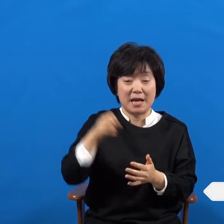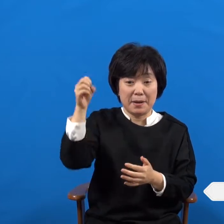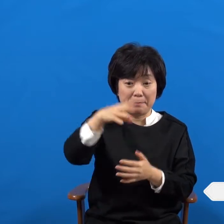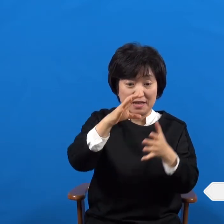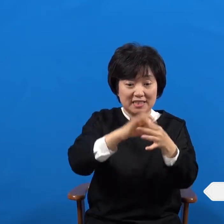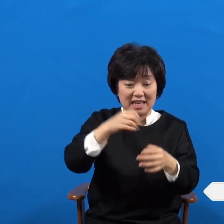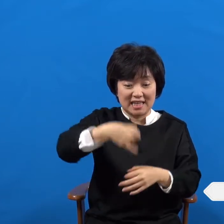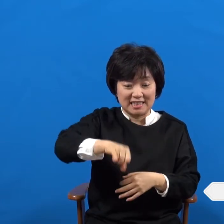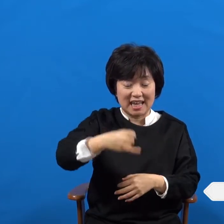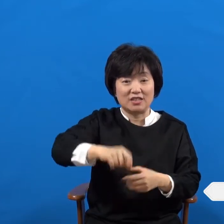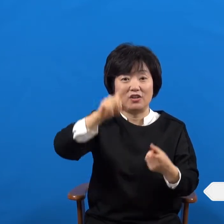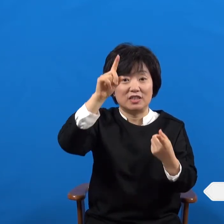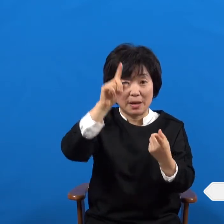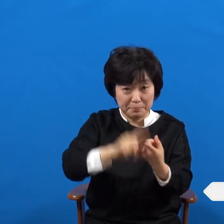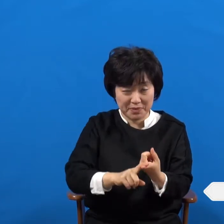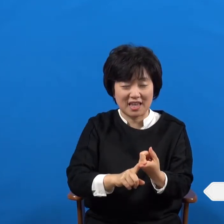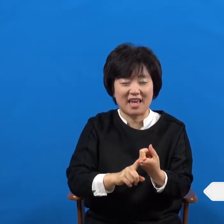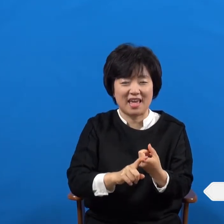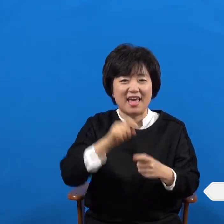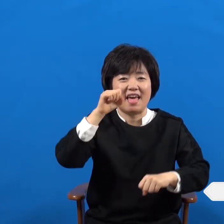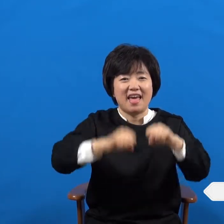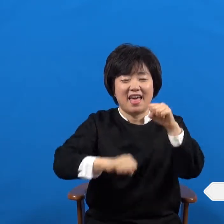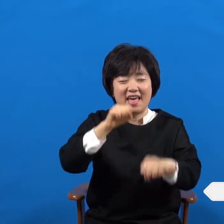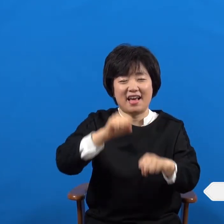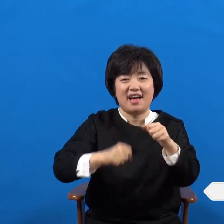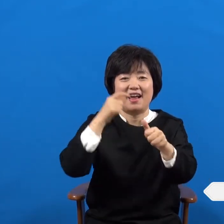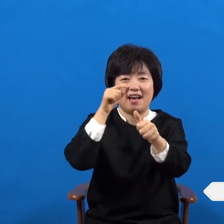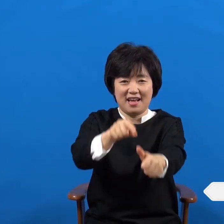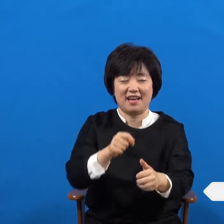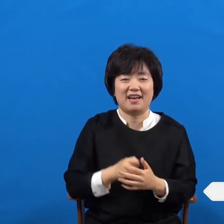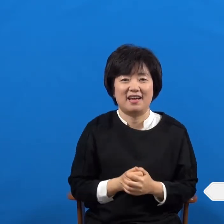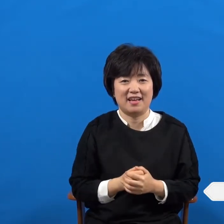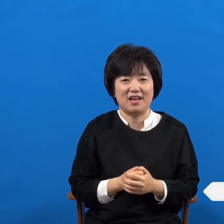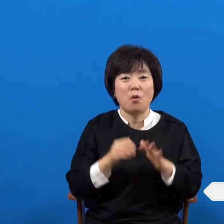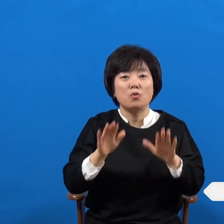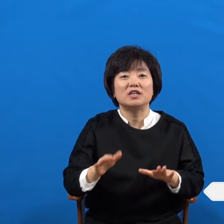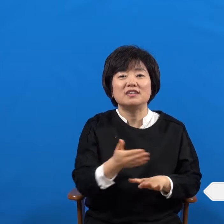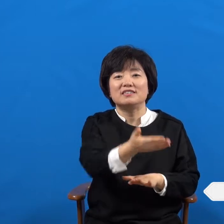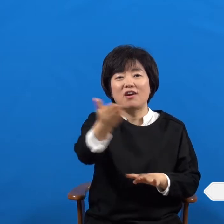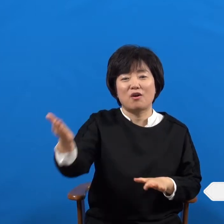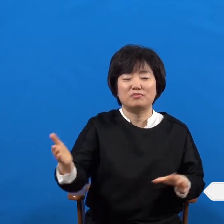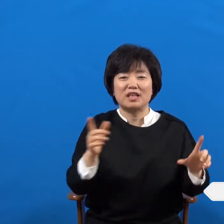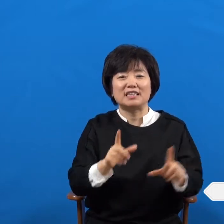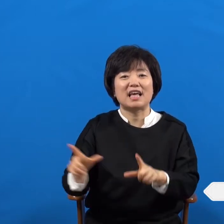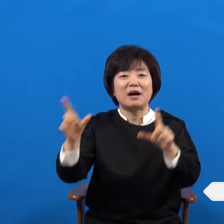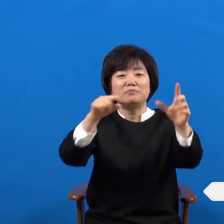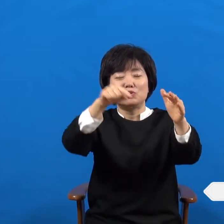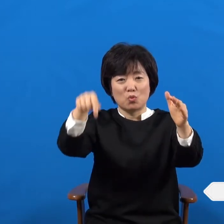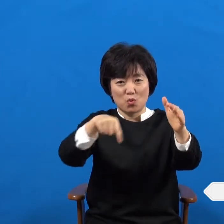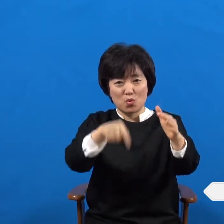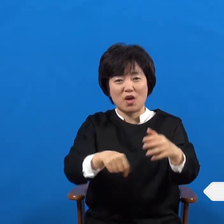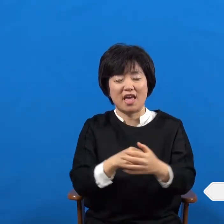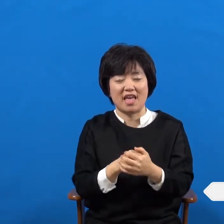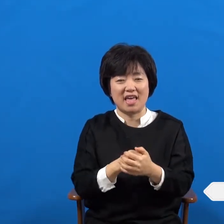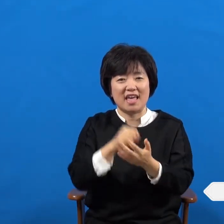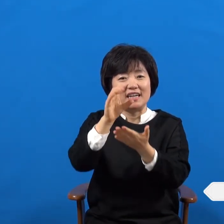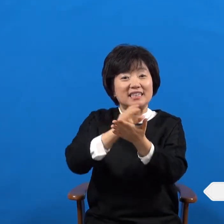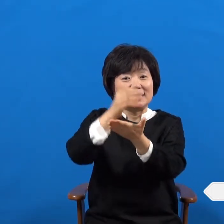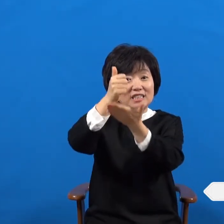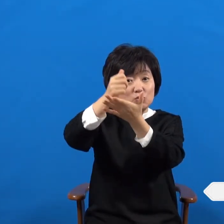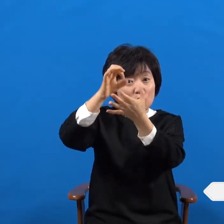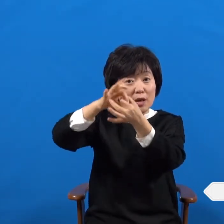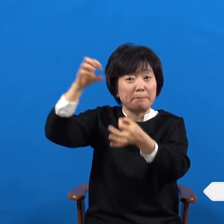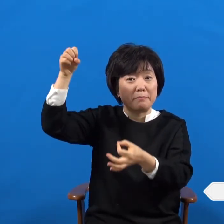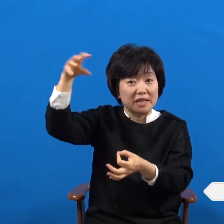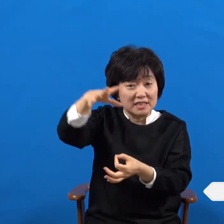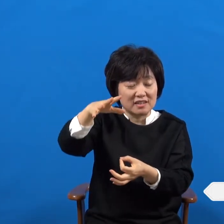빛의 자녀답게 행하라. 오늘 여러분과 제 삶 가운데 그리스도의